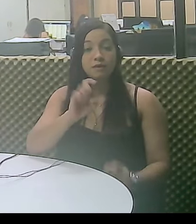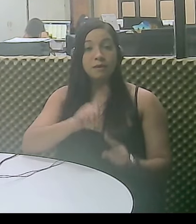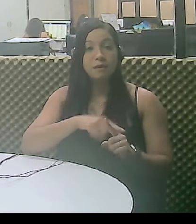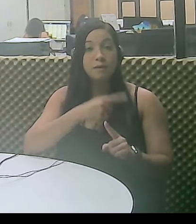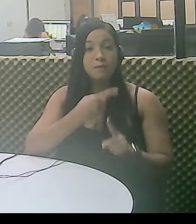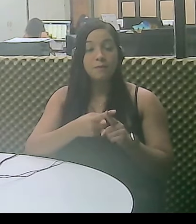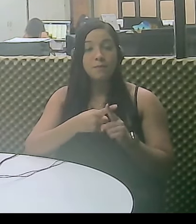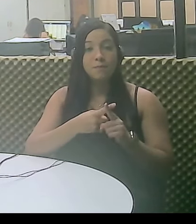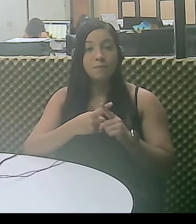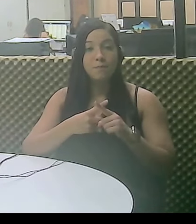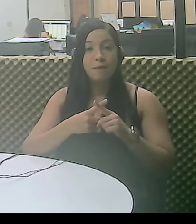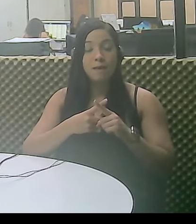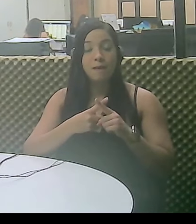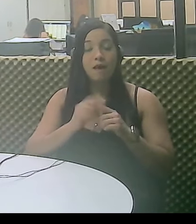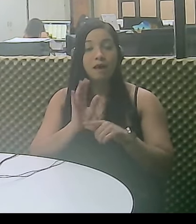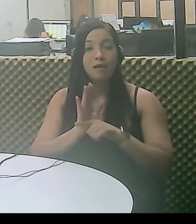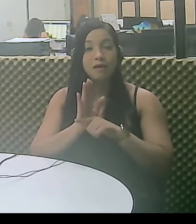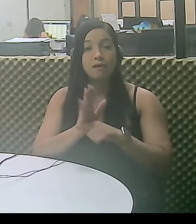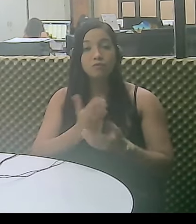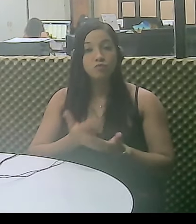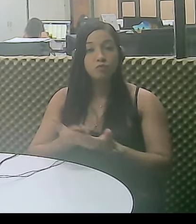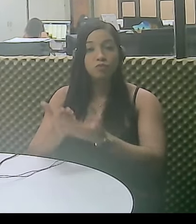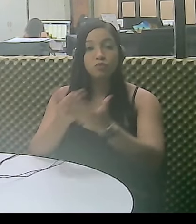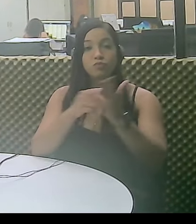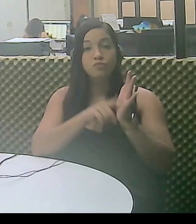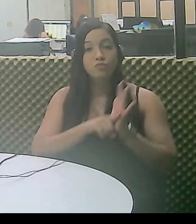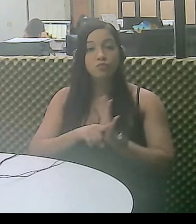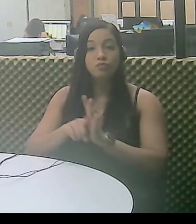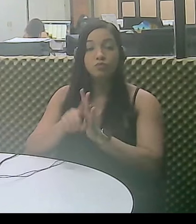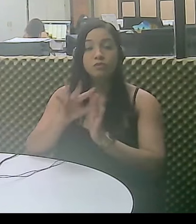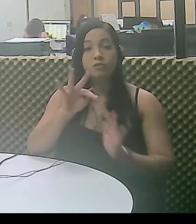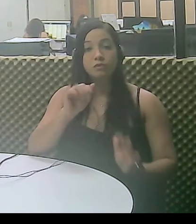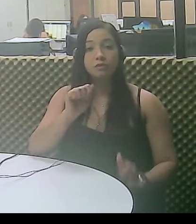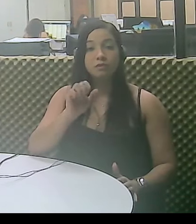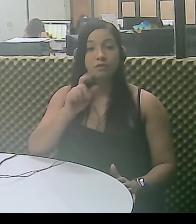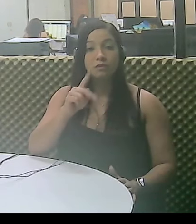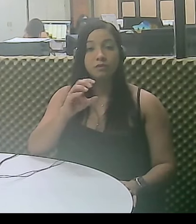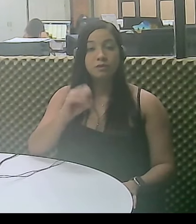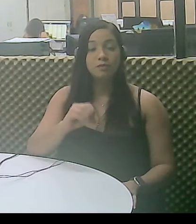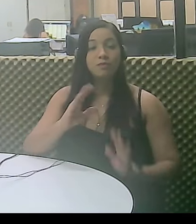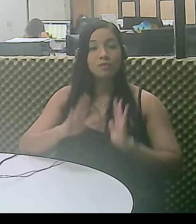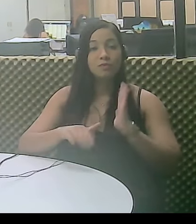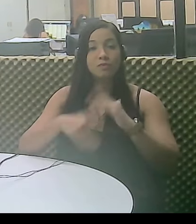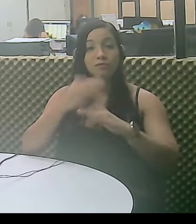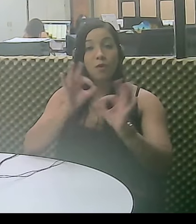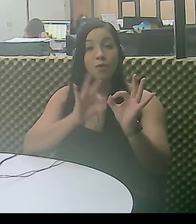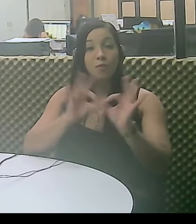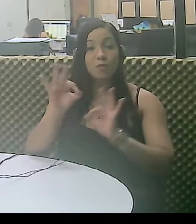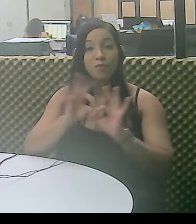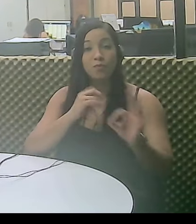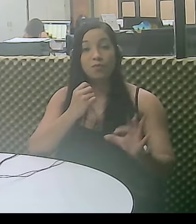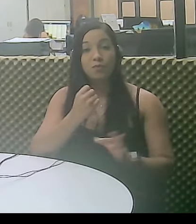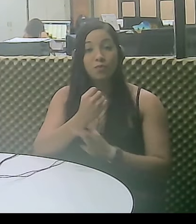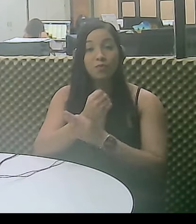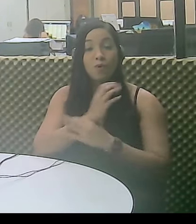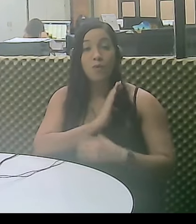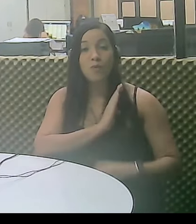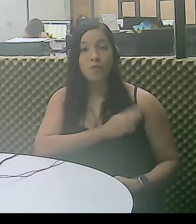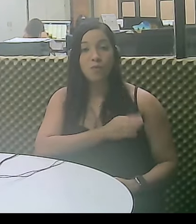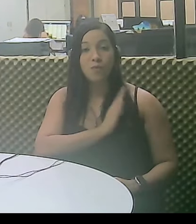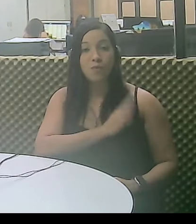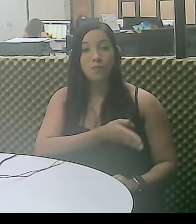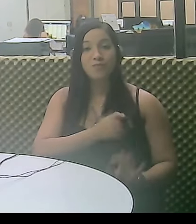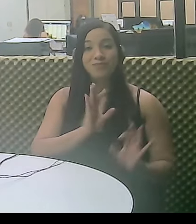e a Fundação Assistência, Estudo e Pesquisa de Uberlândia, a FAEPO, desenvolveu o projeto Guardiões do Coração.